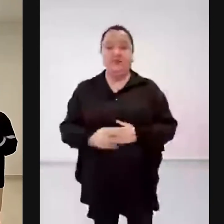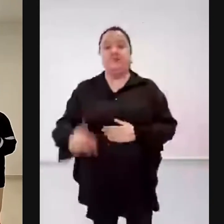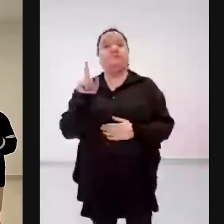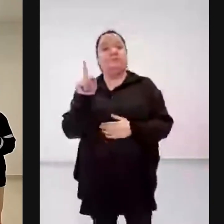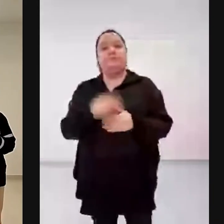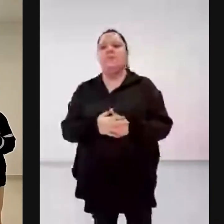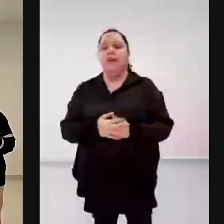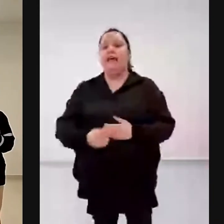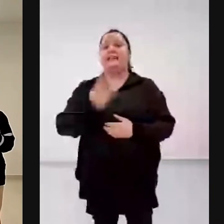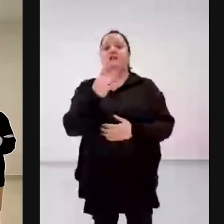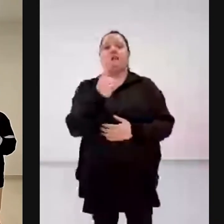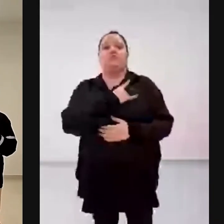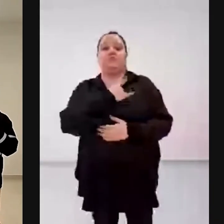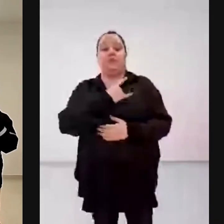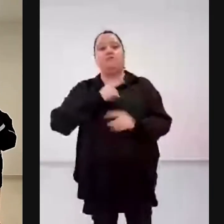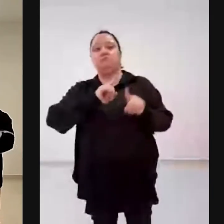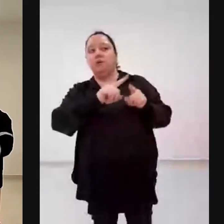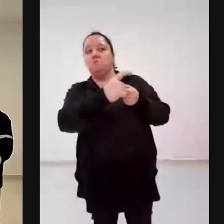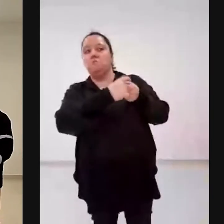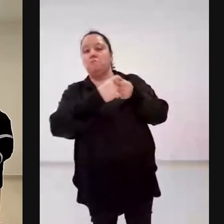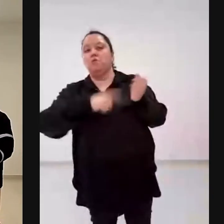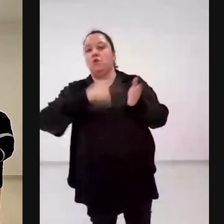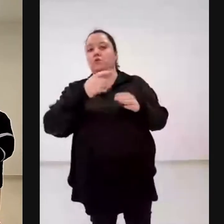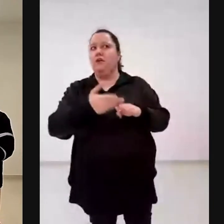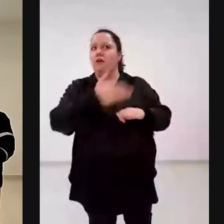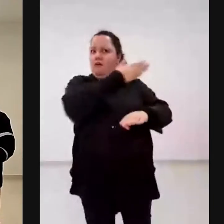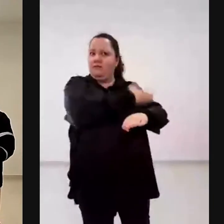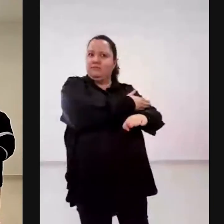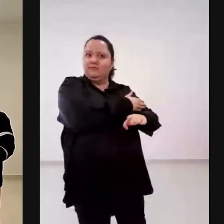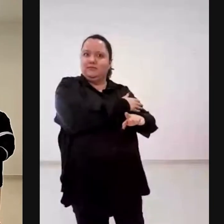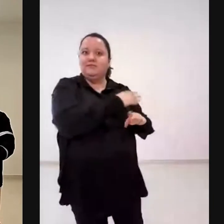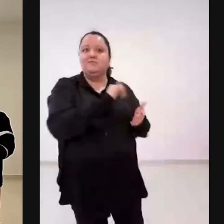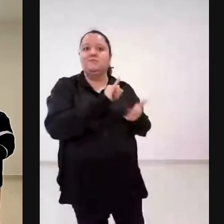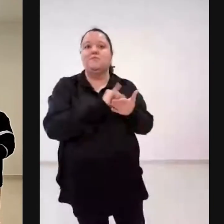tres universidades la última vez que nos vimos